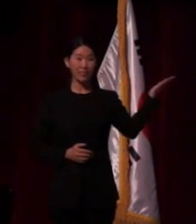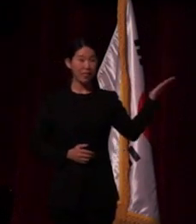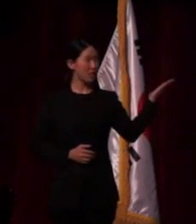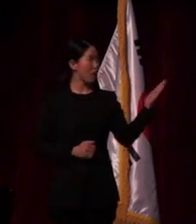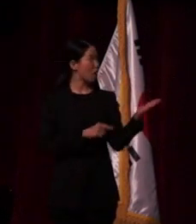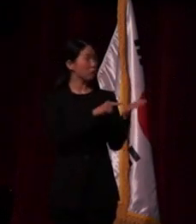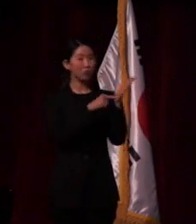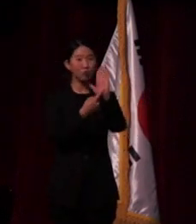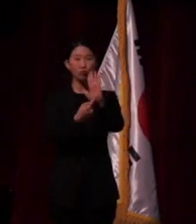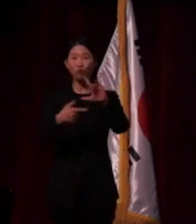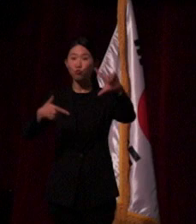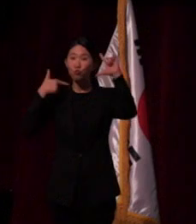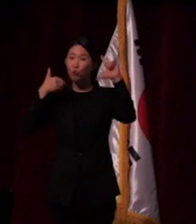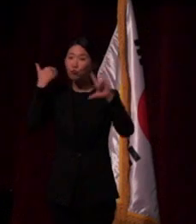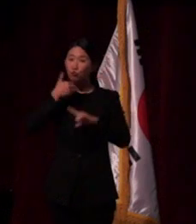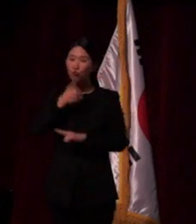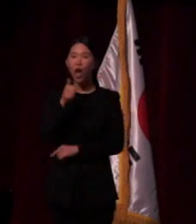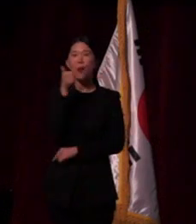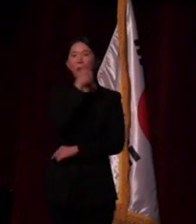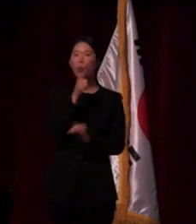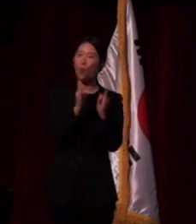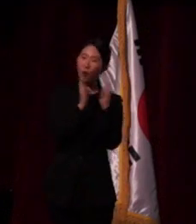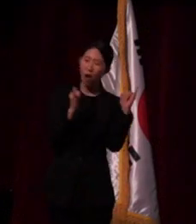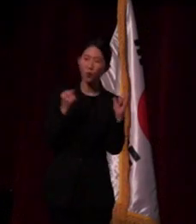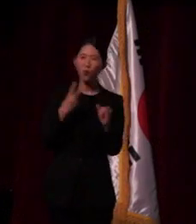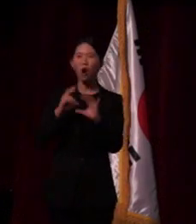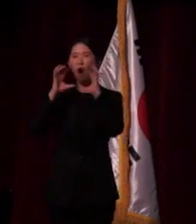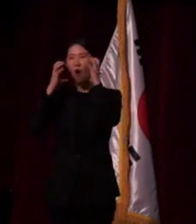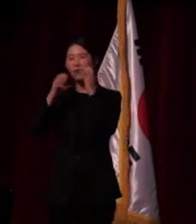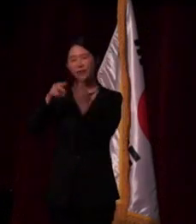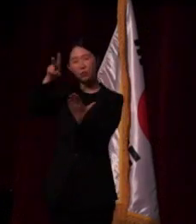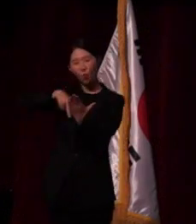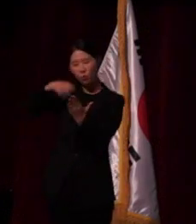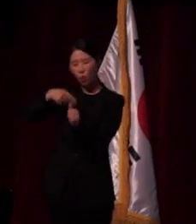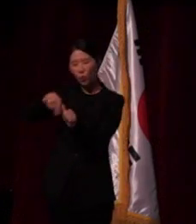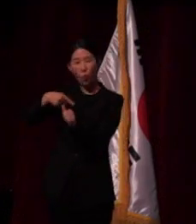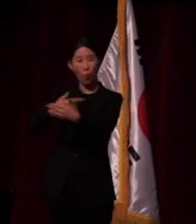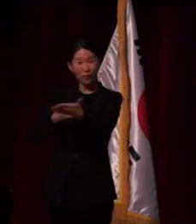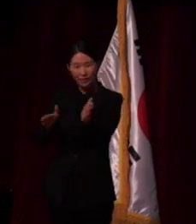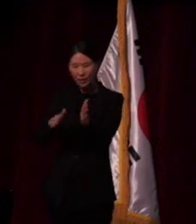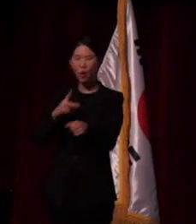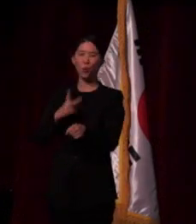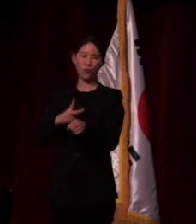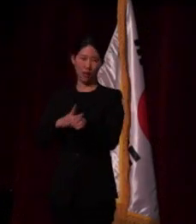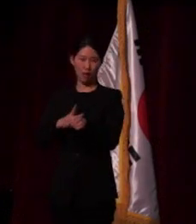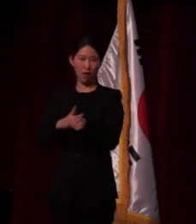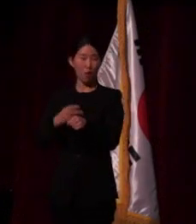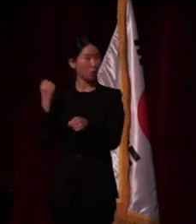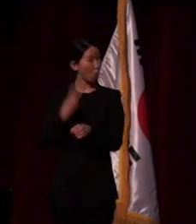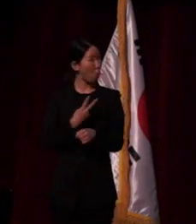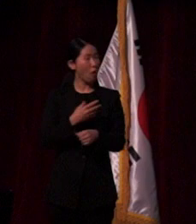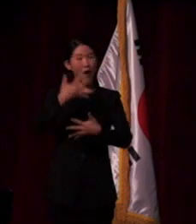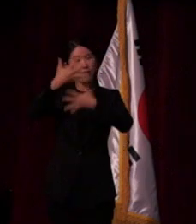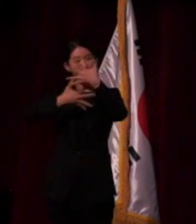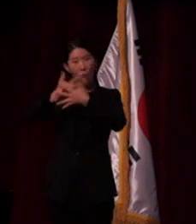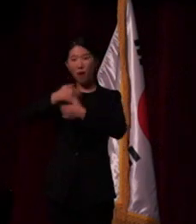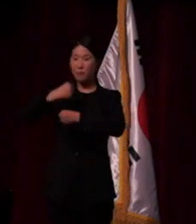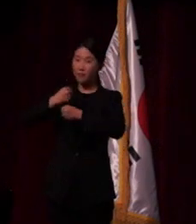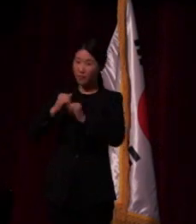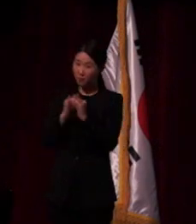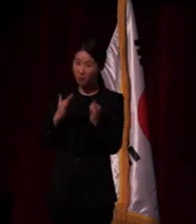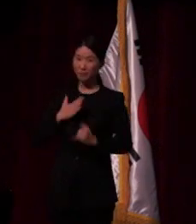변호사, 어린이 독서 교실 교사, 그리고 영화 감독,